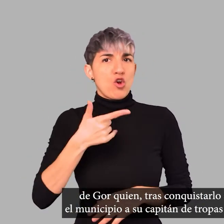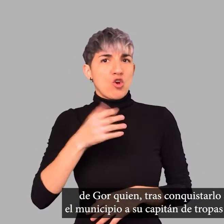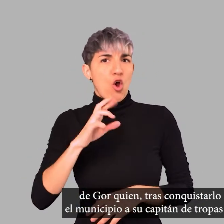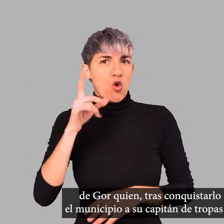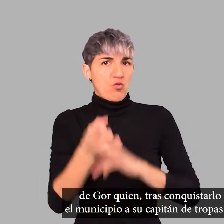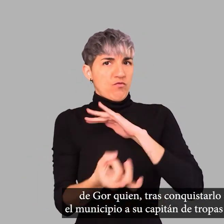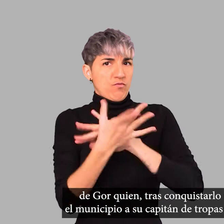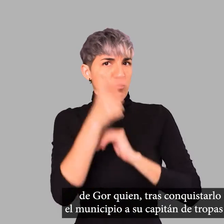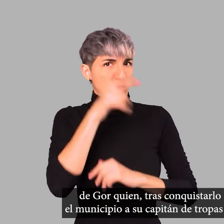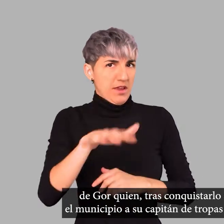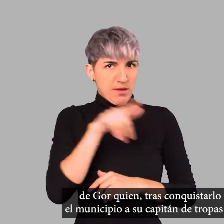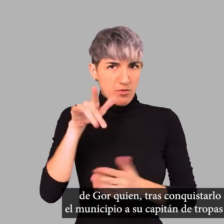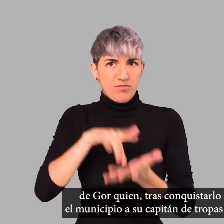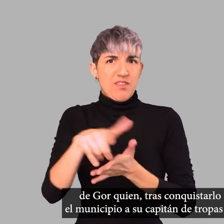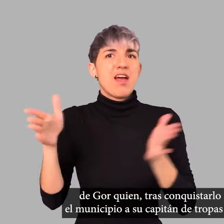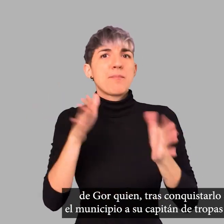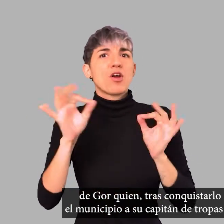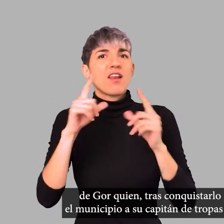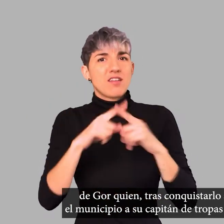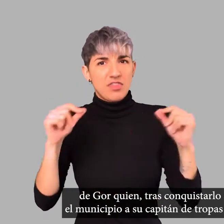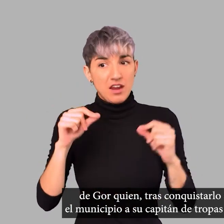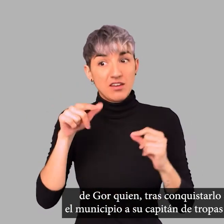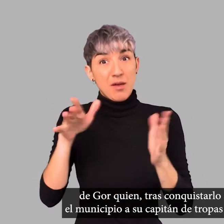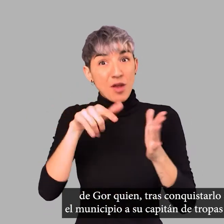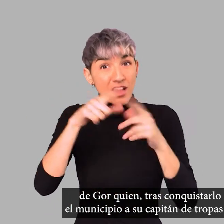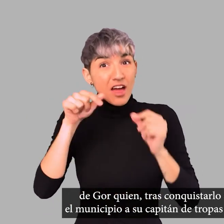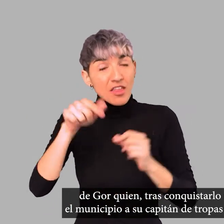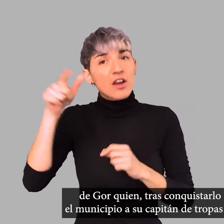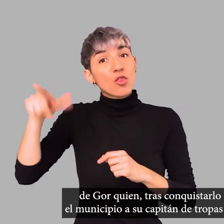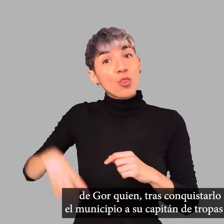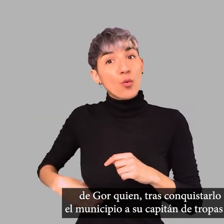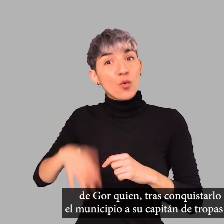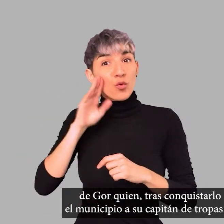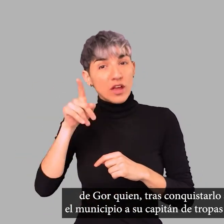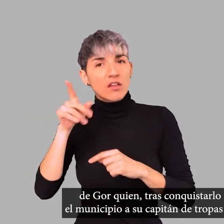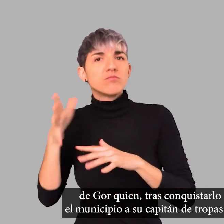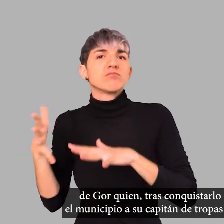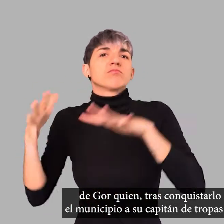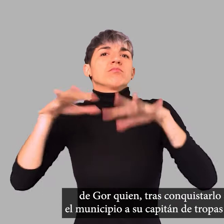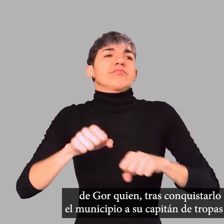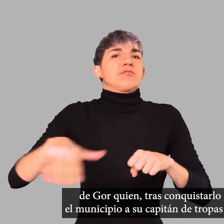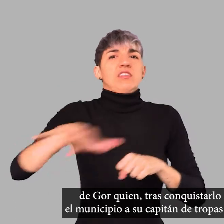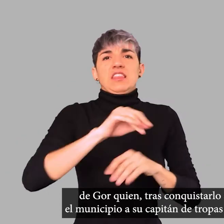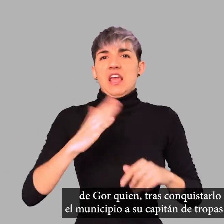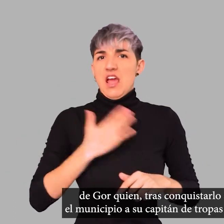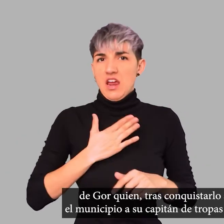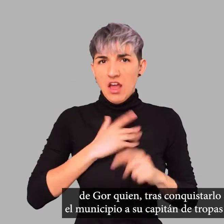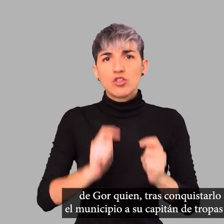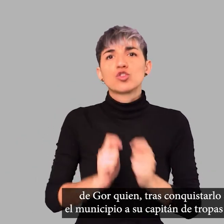de Gor quien, tras conquistarlo a los nazaríes, cedió el municipio a su capitán de tropas, Pedro Martínez